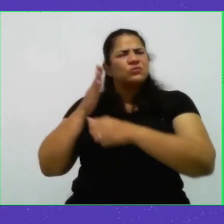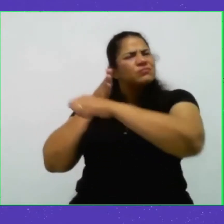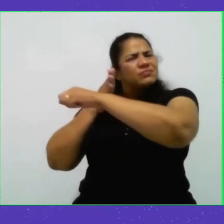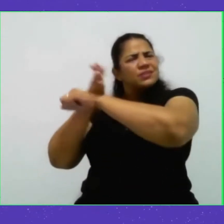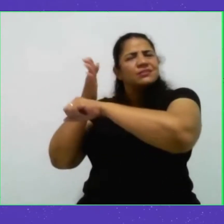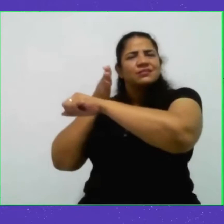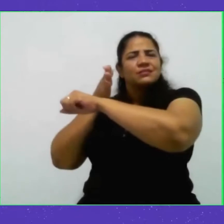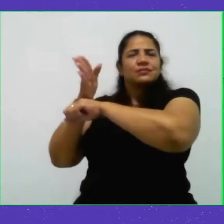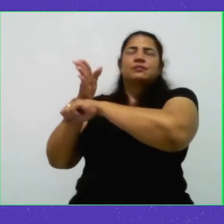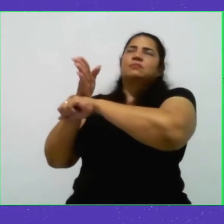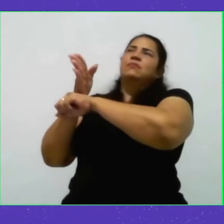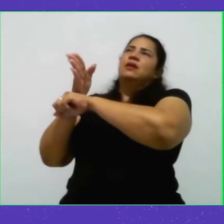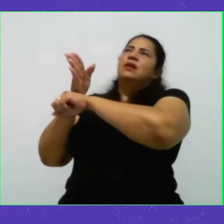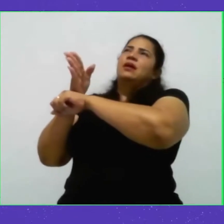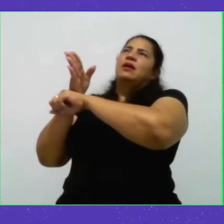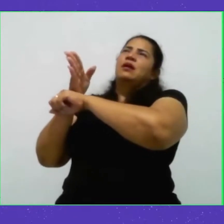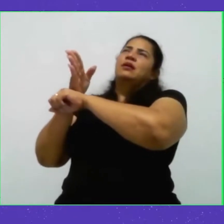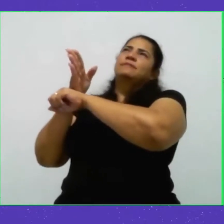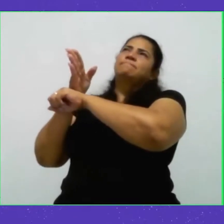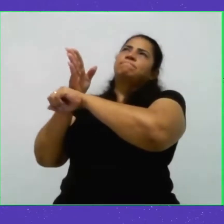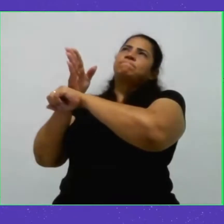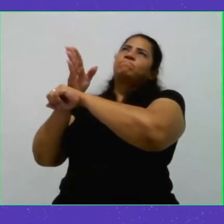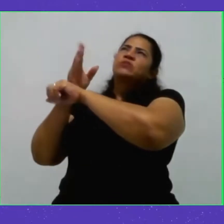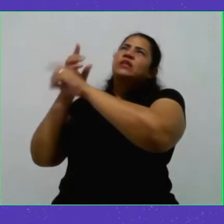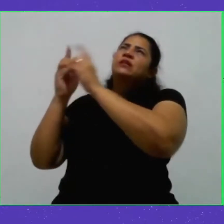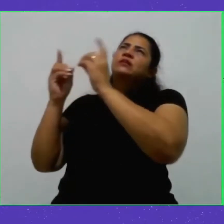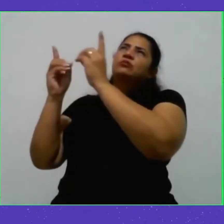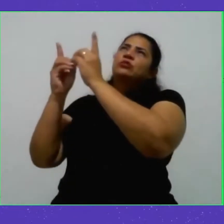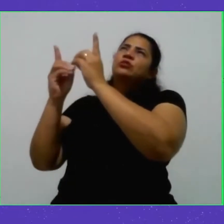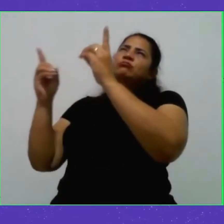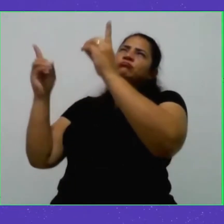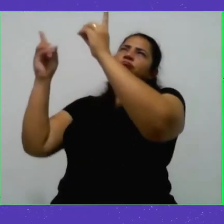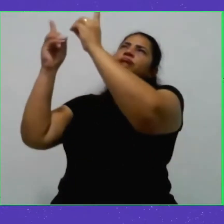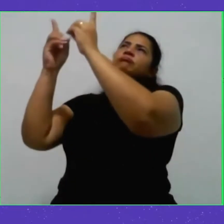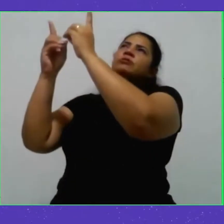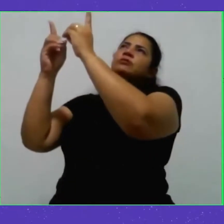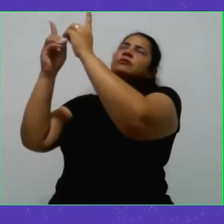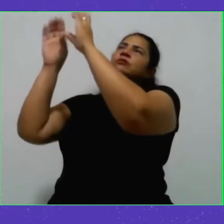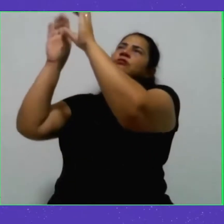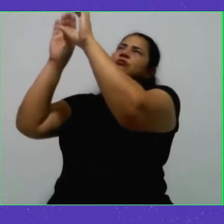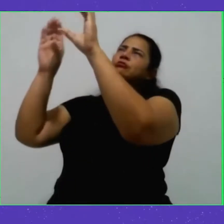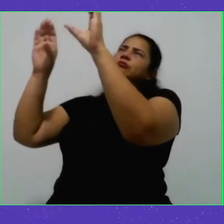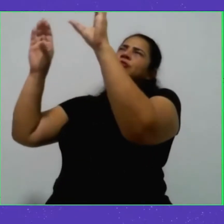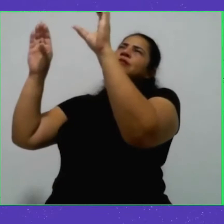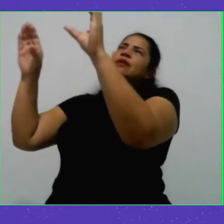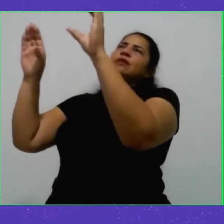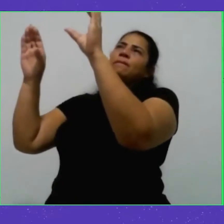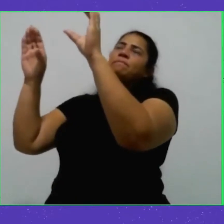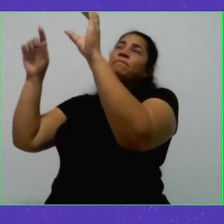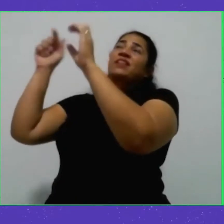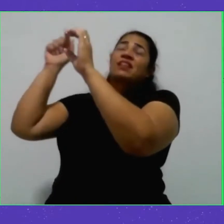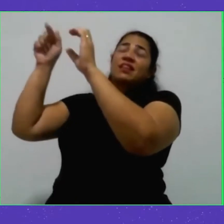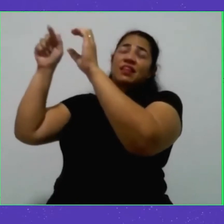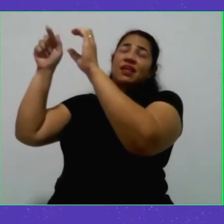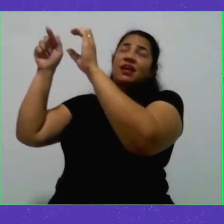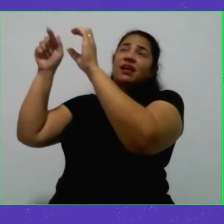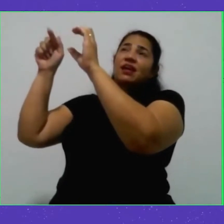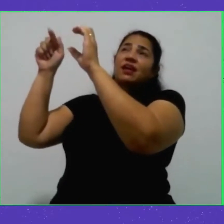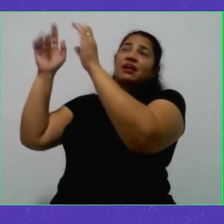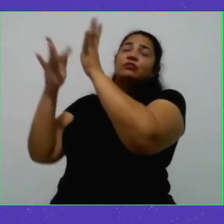Espírito está, para entrarmos nesse ambiente, nós precisamos de uma condição: ser humildes